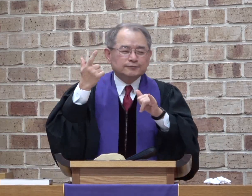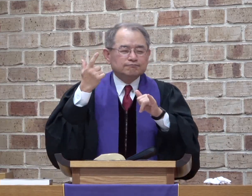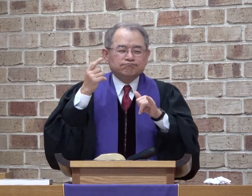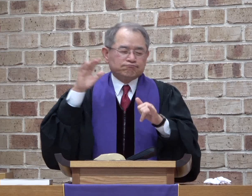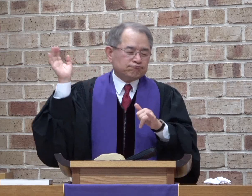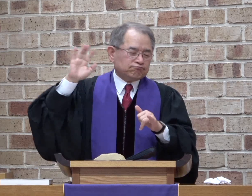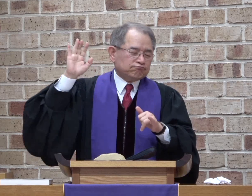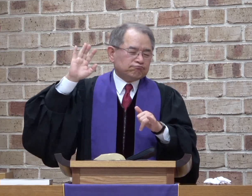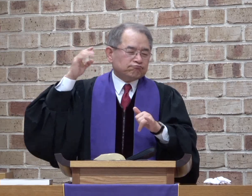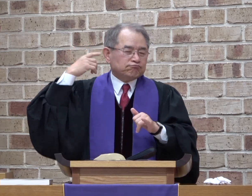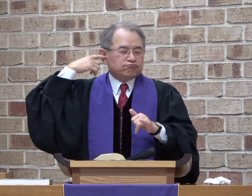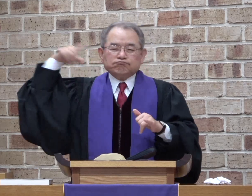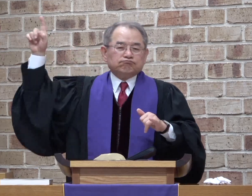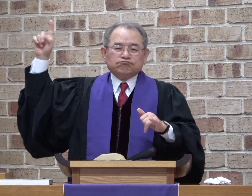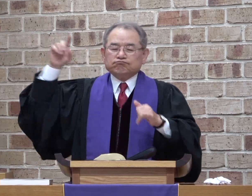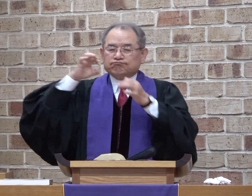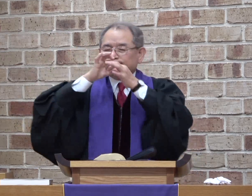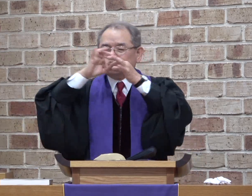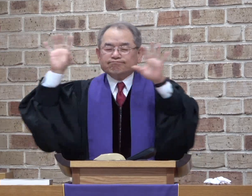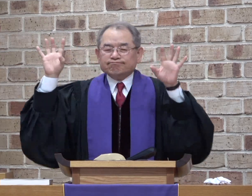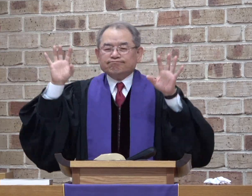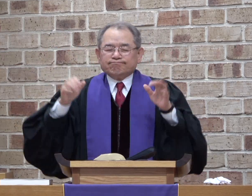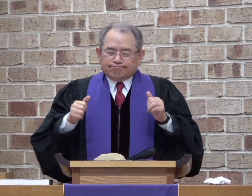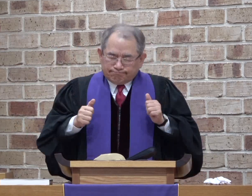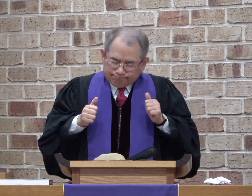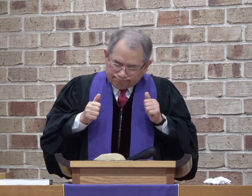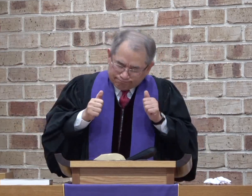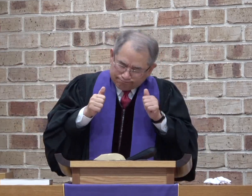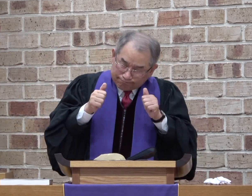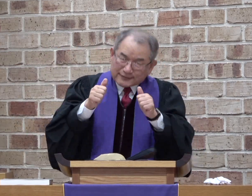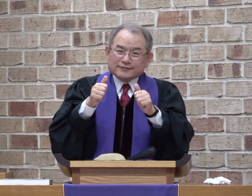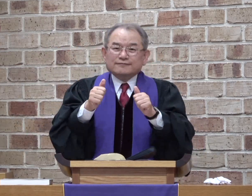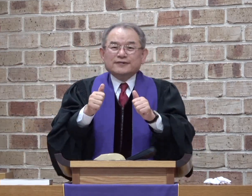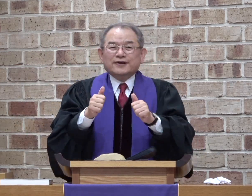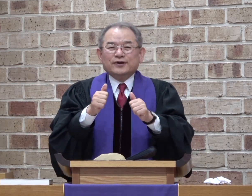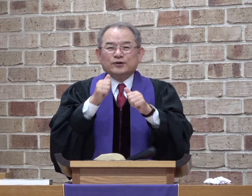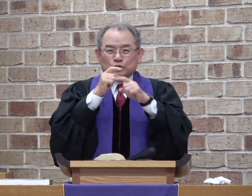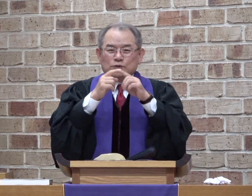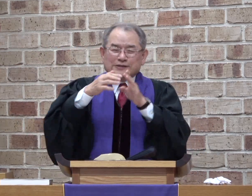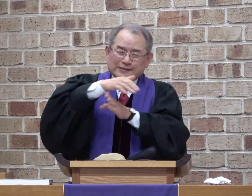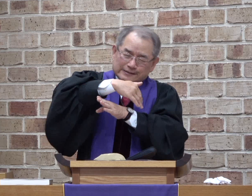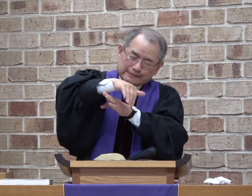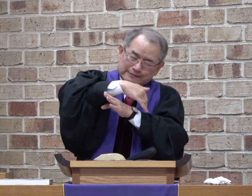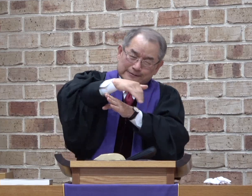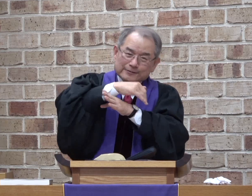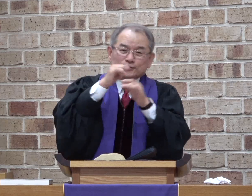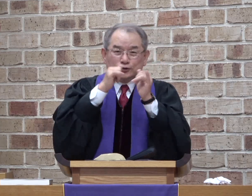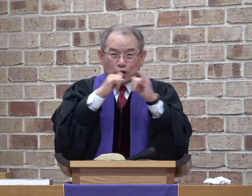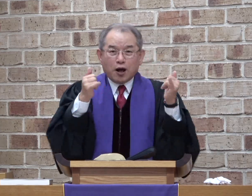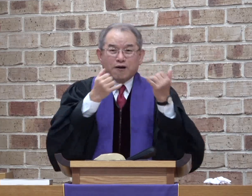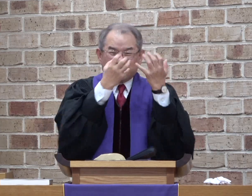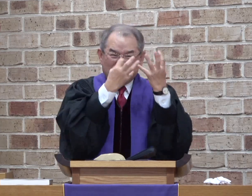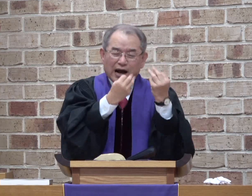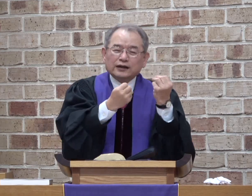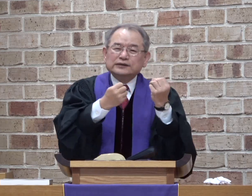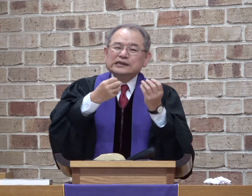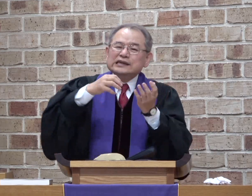그런 일이 있었음에도 또 열심히 교회를 다니는 사람들이